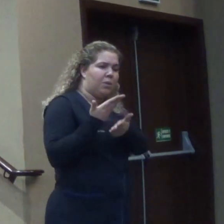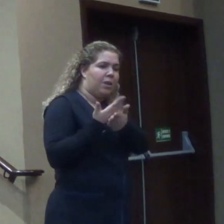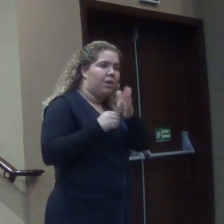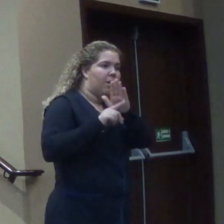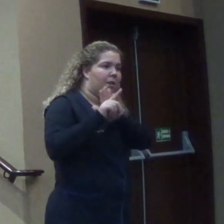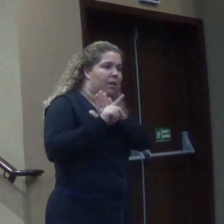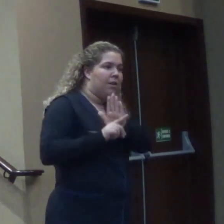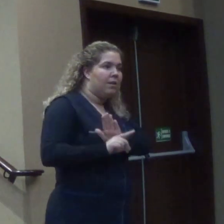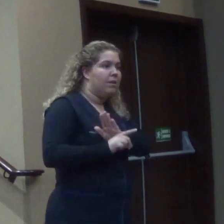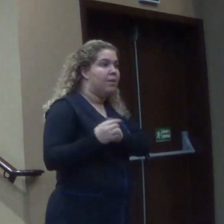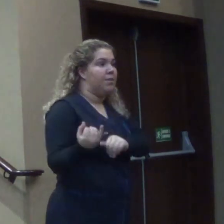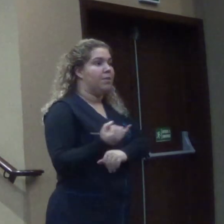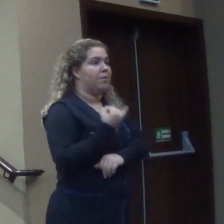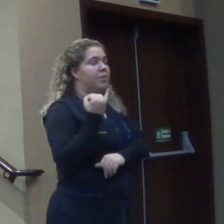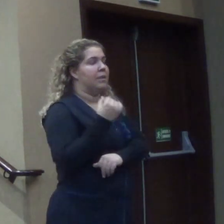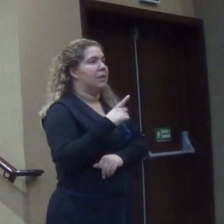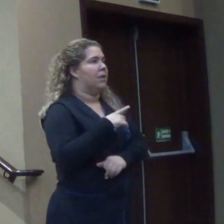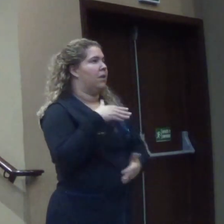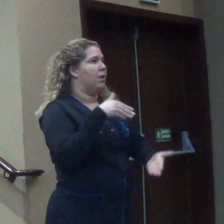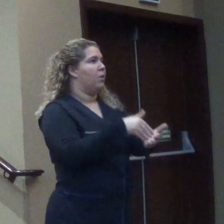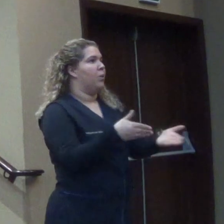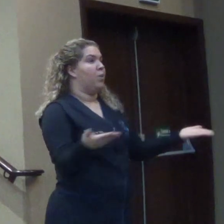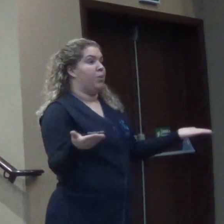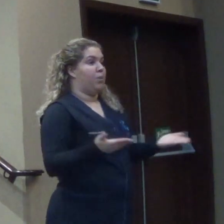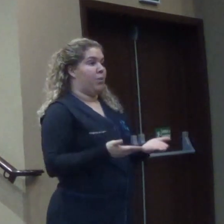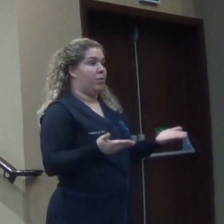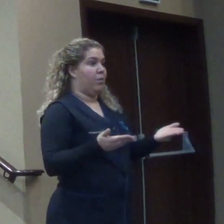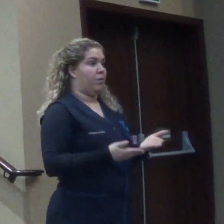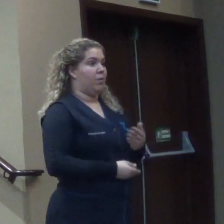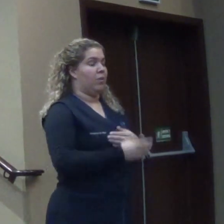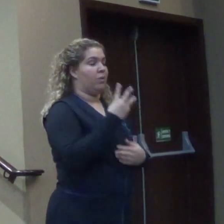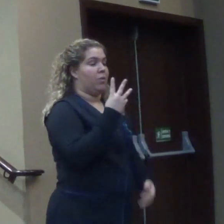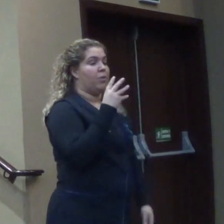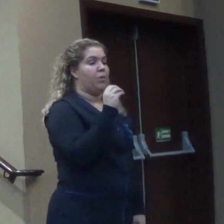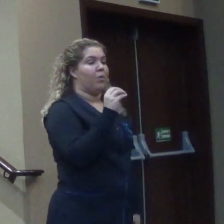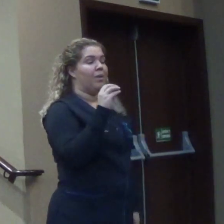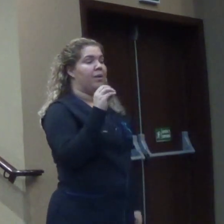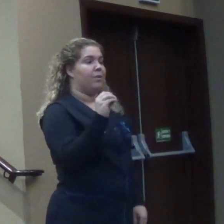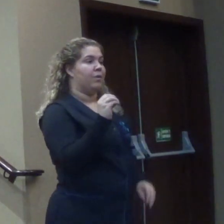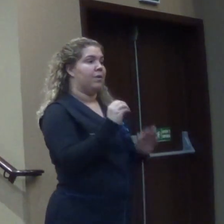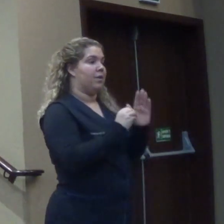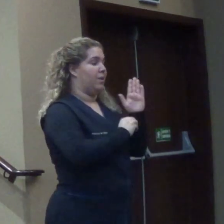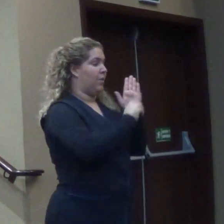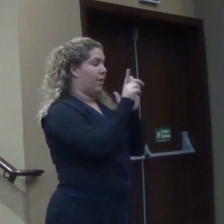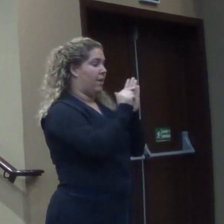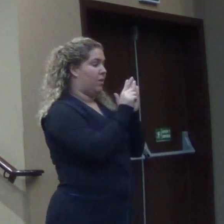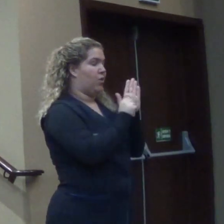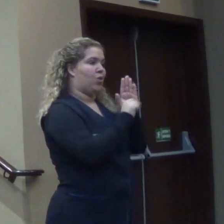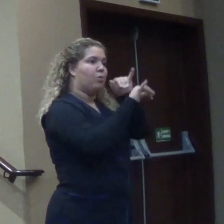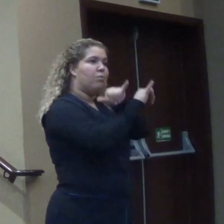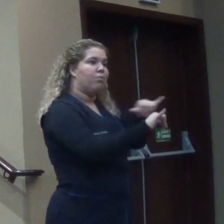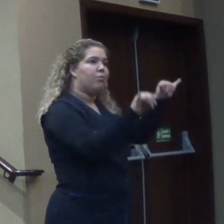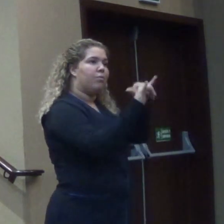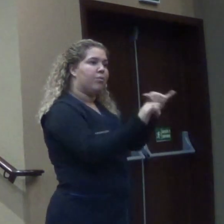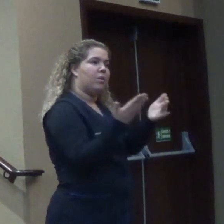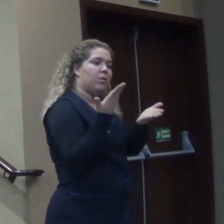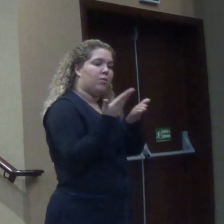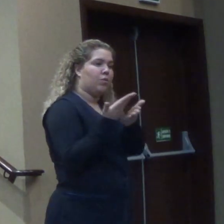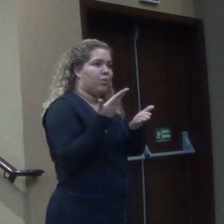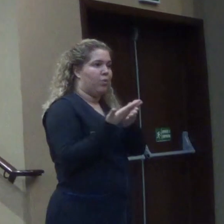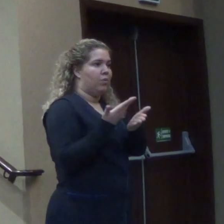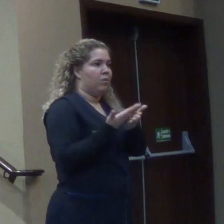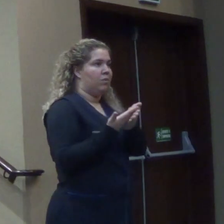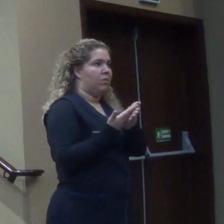que já tem mais de 400 artigos publicados como consequência desse estudo. E ele é um estudo pioneiro